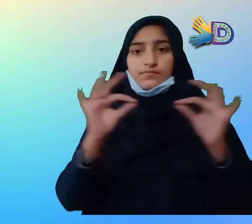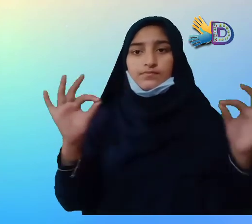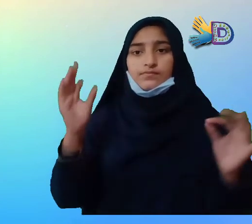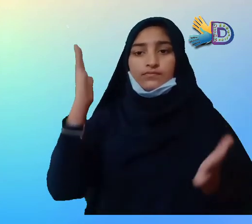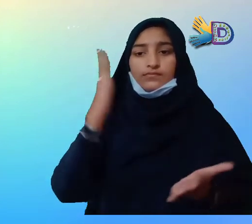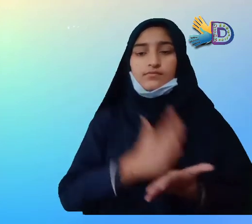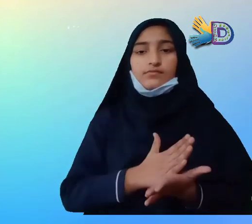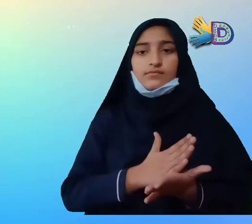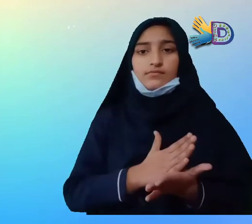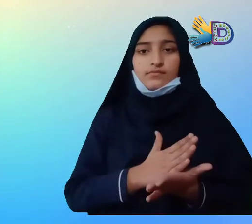अधूरा।